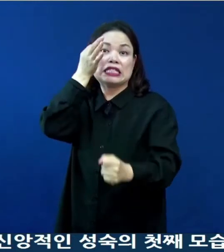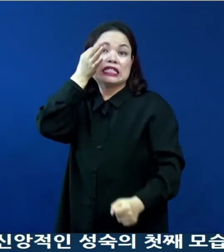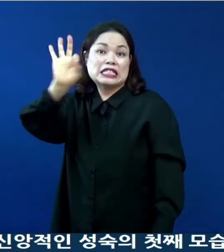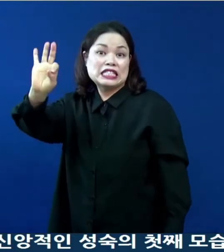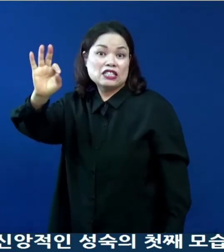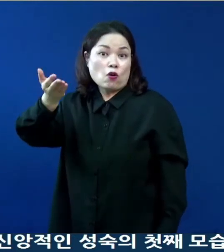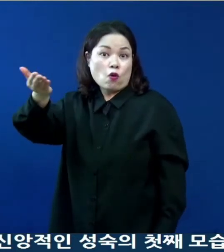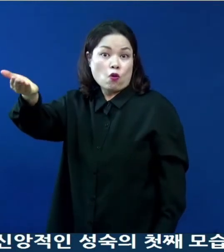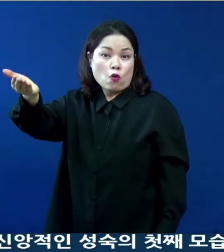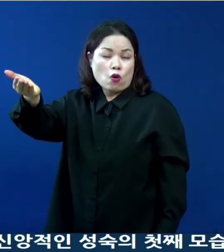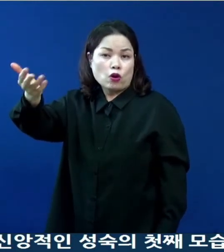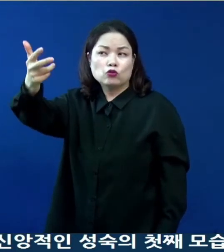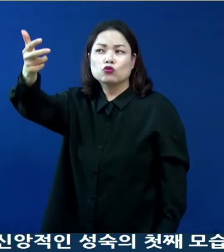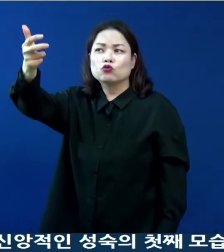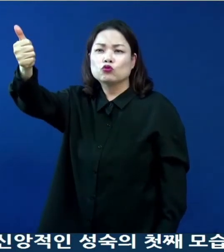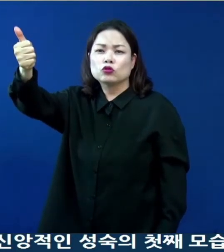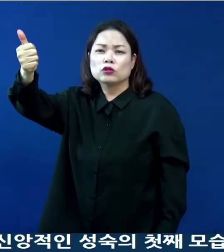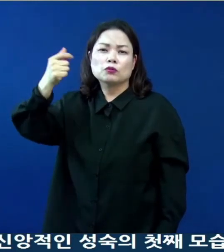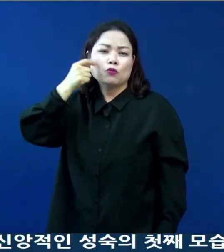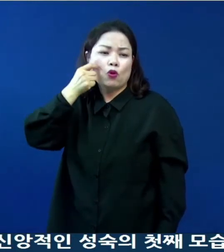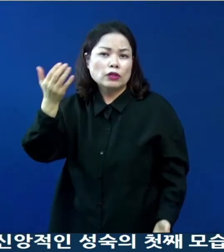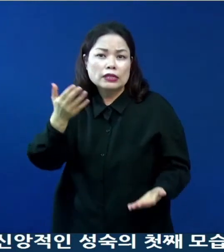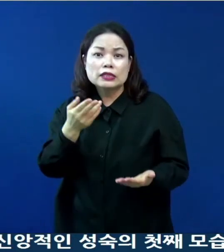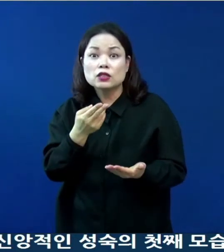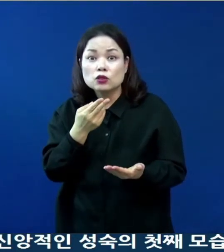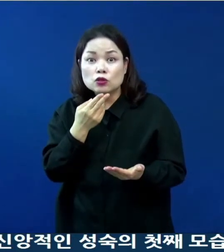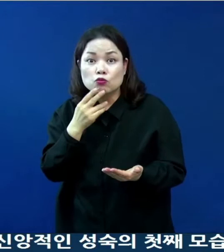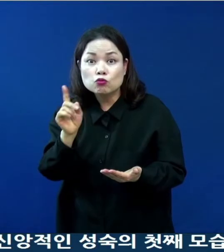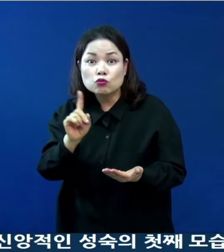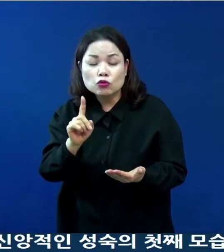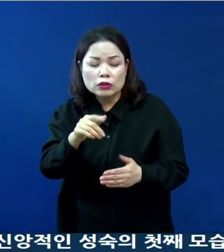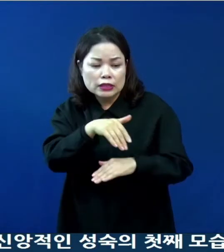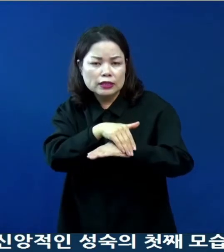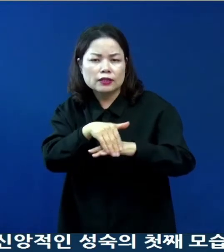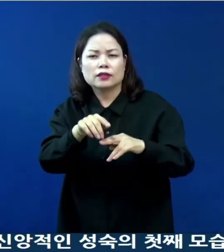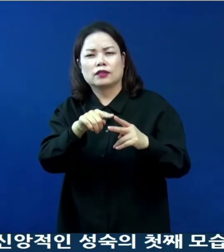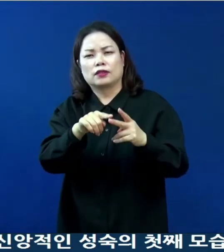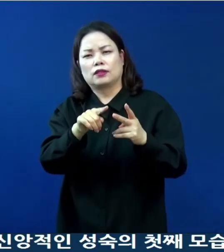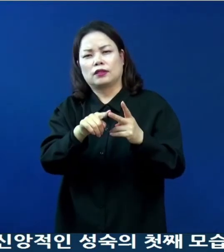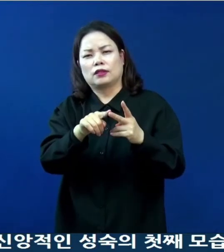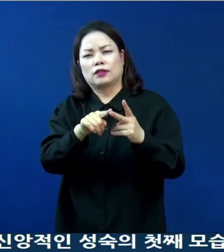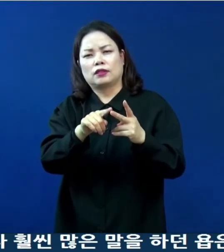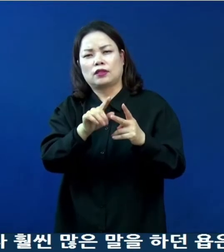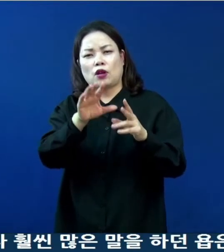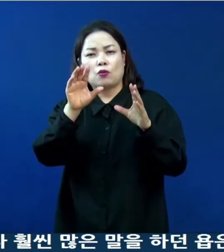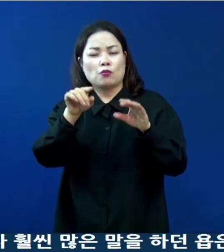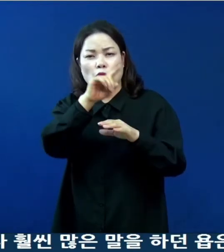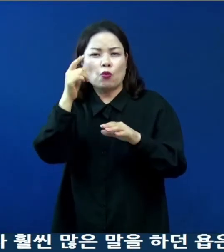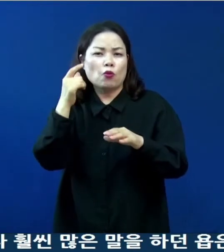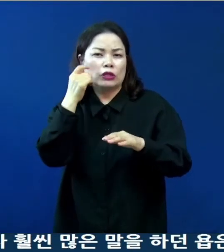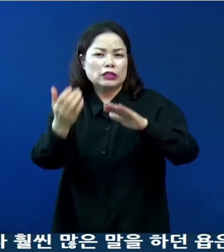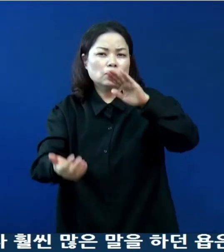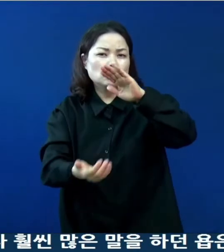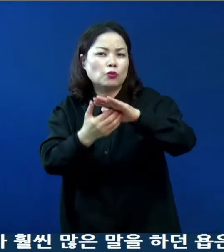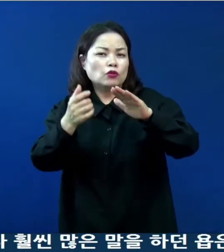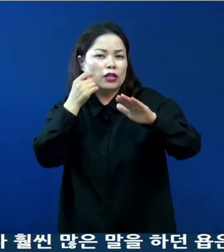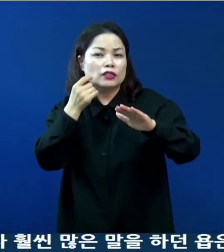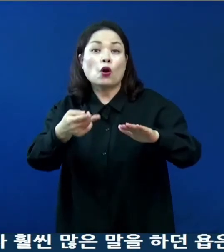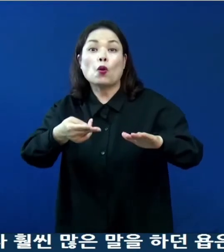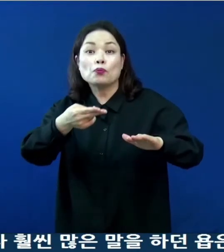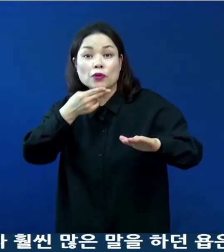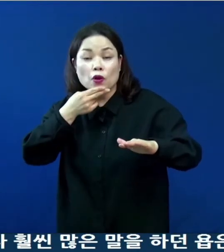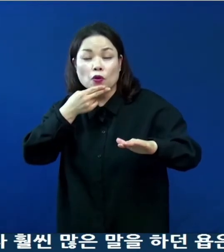2절에 보면 주께서 못하실 일이 없으며 무슨 계획이든지 못 이루실 것이 없는 줄 아오니 라고 기록되어